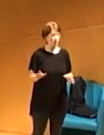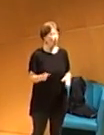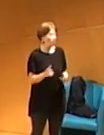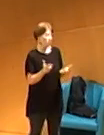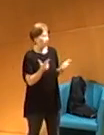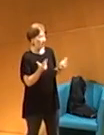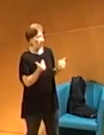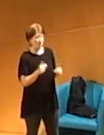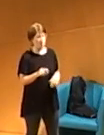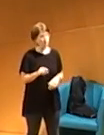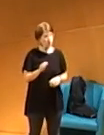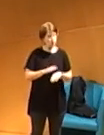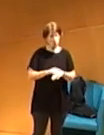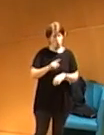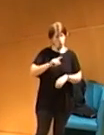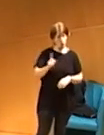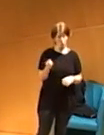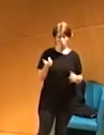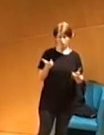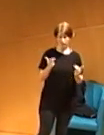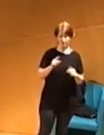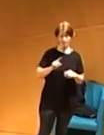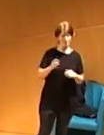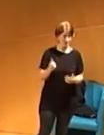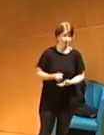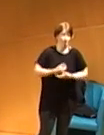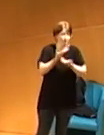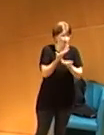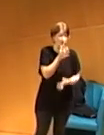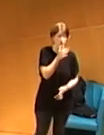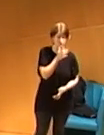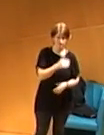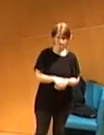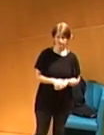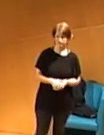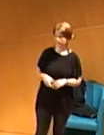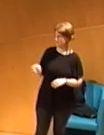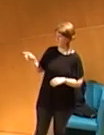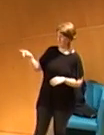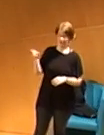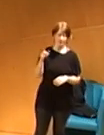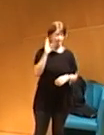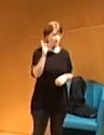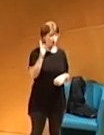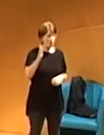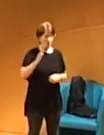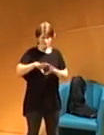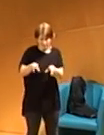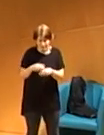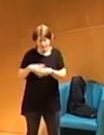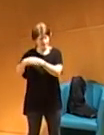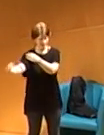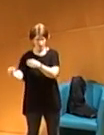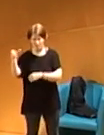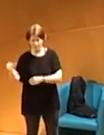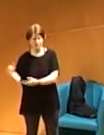avec effectivement, il faut qu'elle ait un soutien extérieur à la famille. Eh bien voilà, oui, mais personne ne peut lui donner. Ben, l'association, c'est